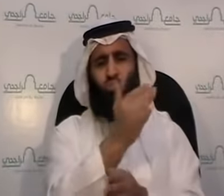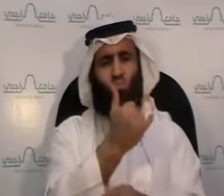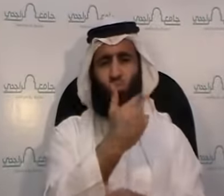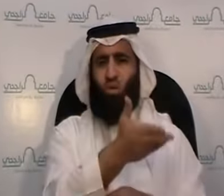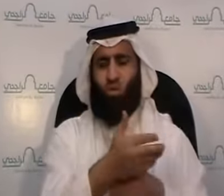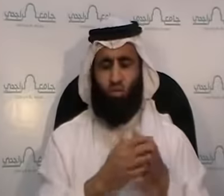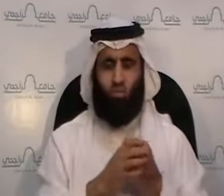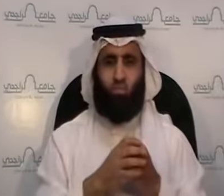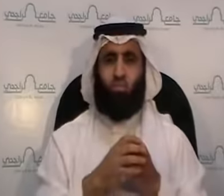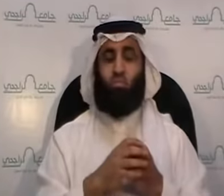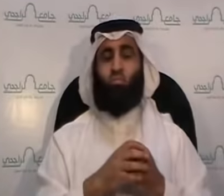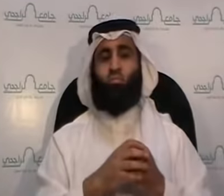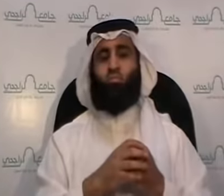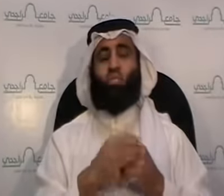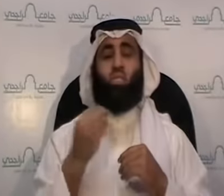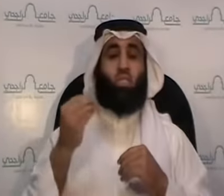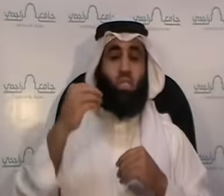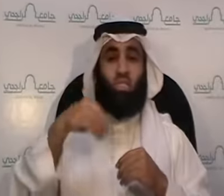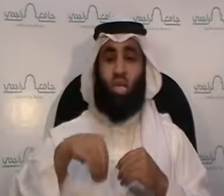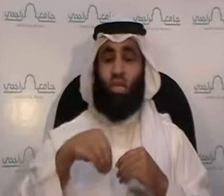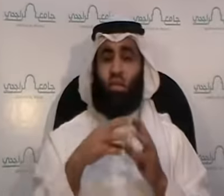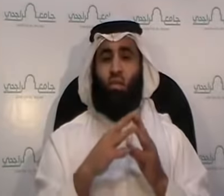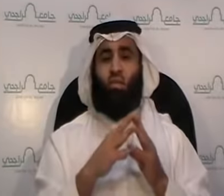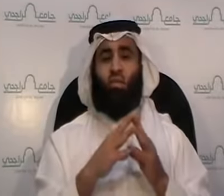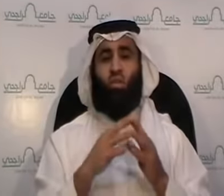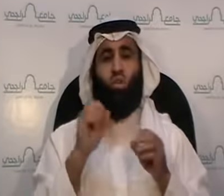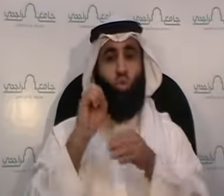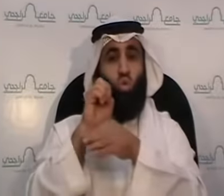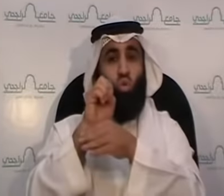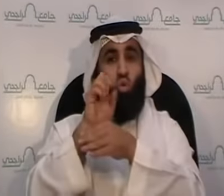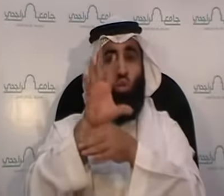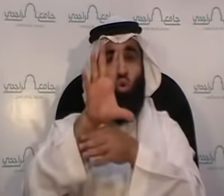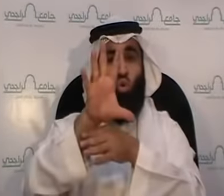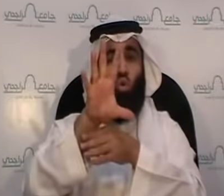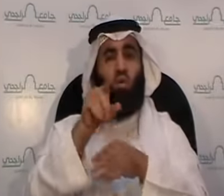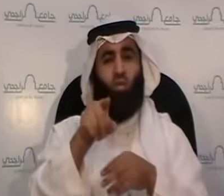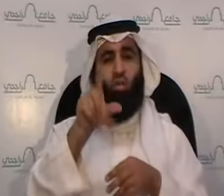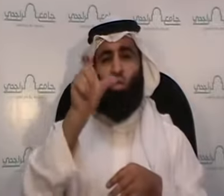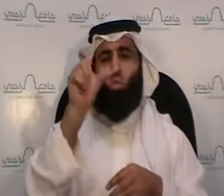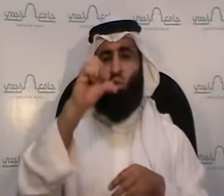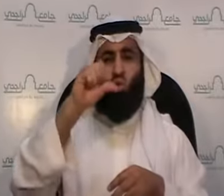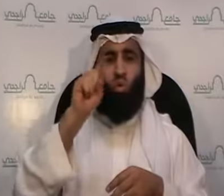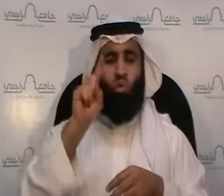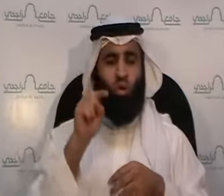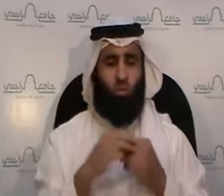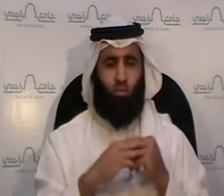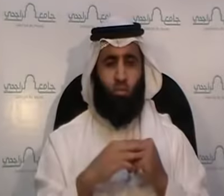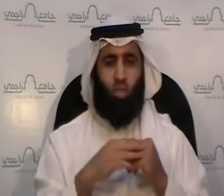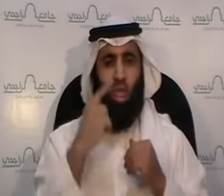ولو كره الأفاكون. بل وسيظل ذلك النور سيظل ساطعا في أعينهم،